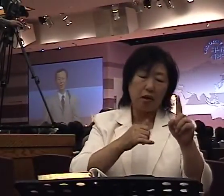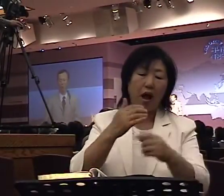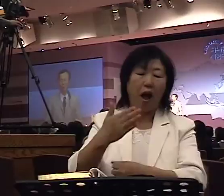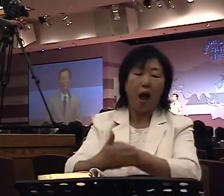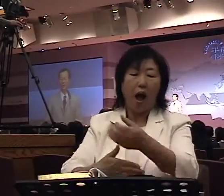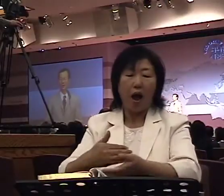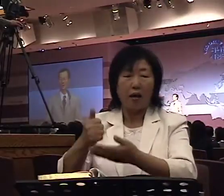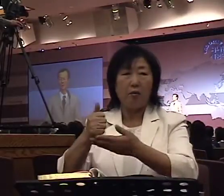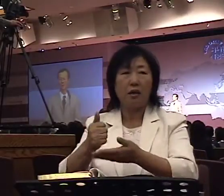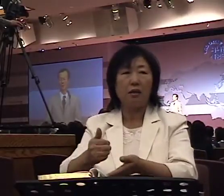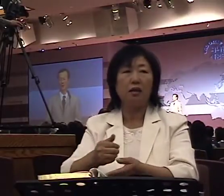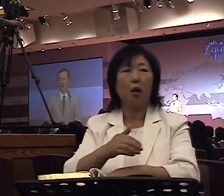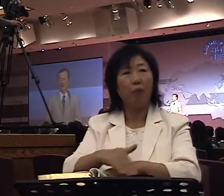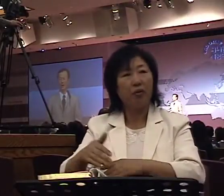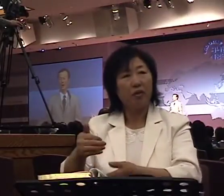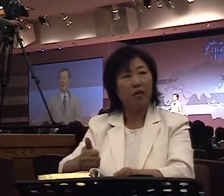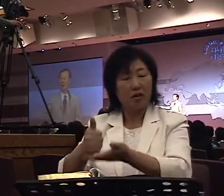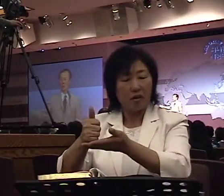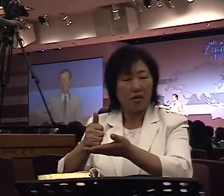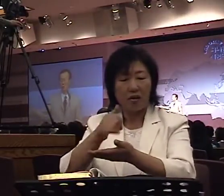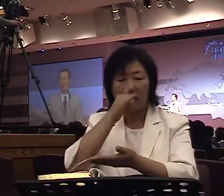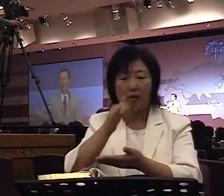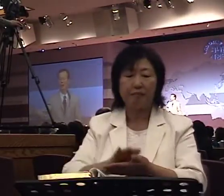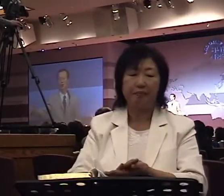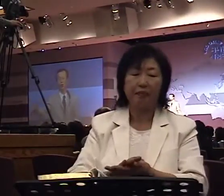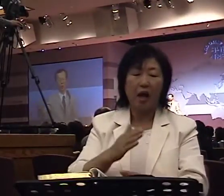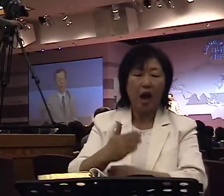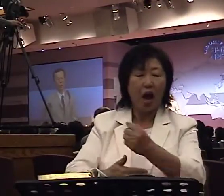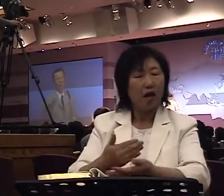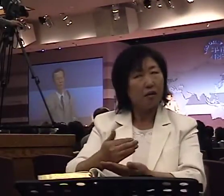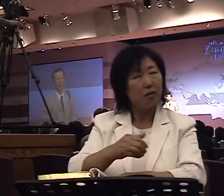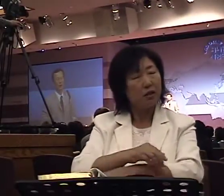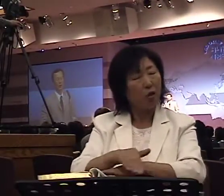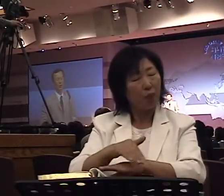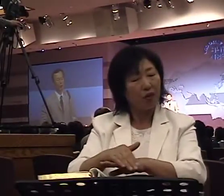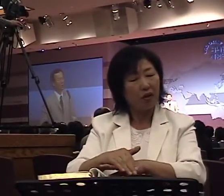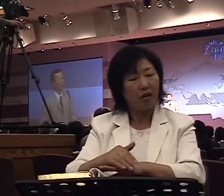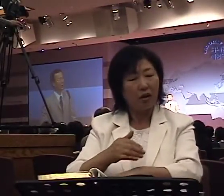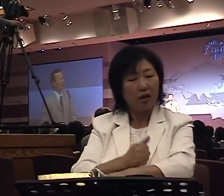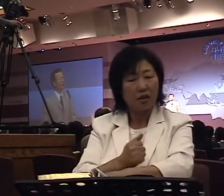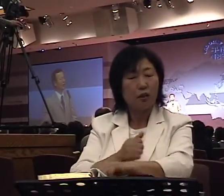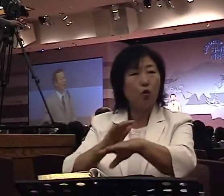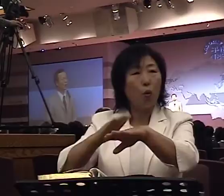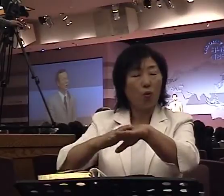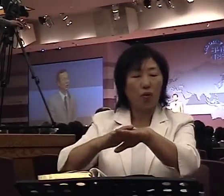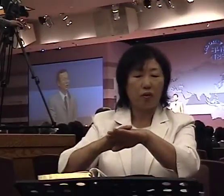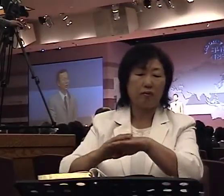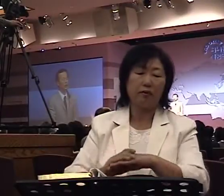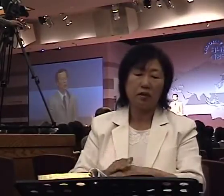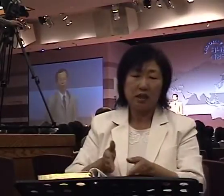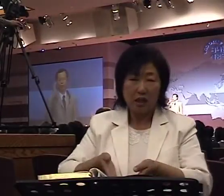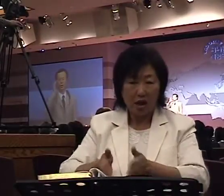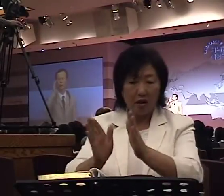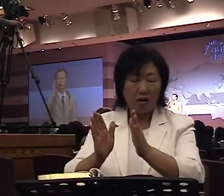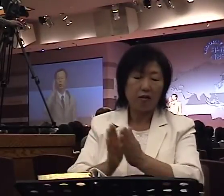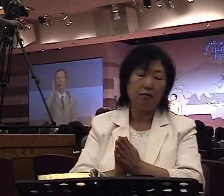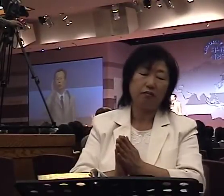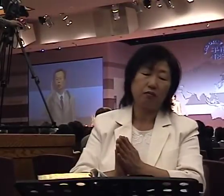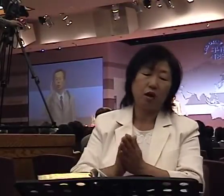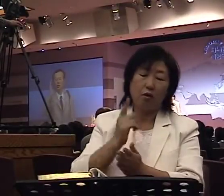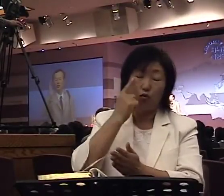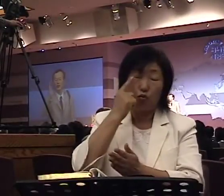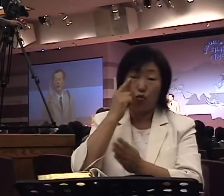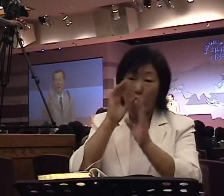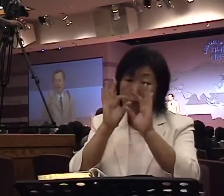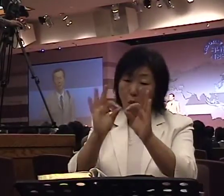하나님의 섭리입니다. 하나님의 섭리하시는 손길. 여러분, 하나님의 섭리의 손길은 우리의 눈으로